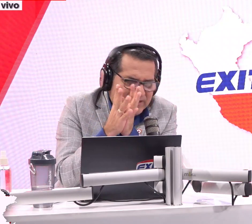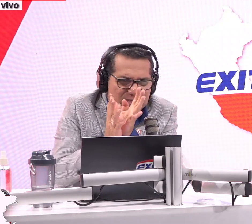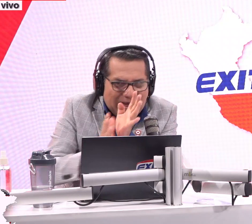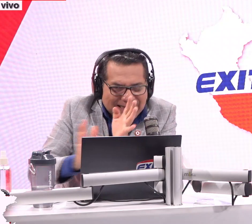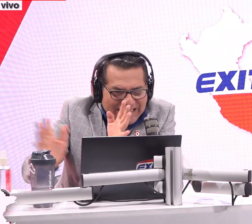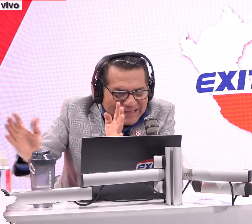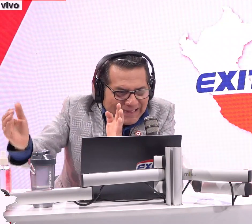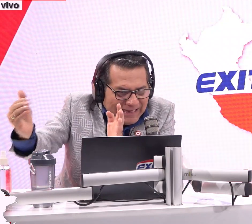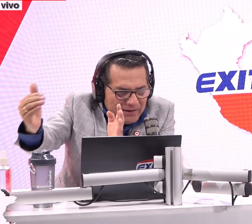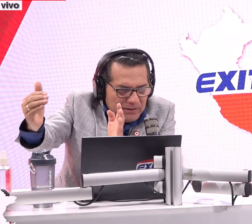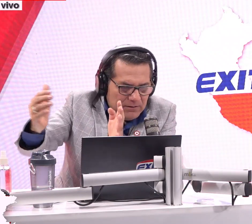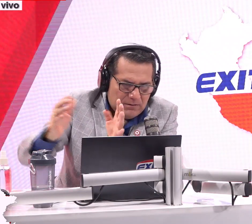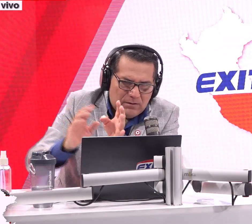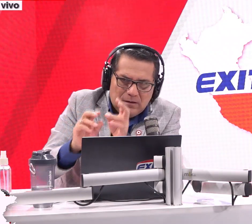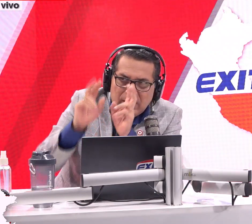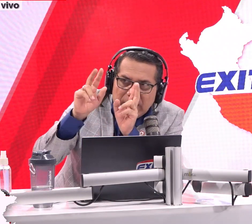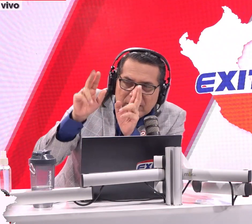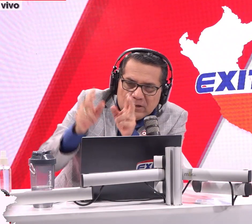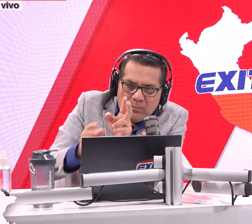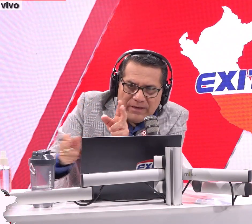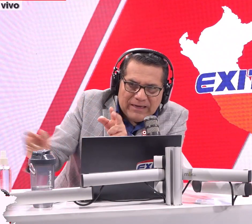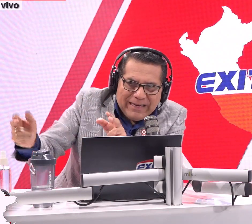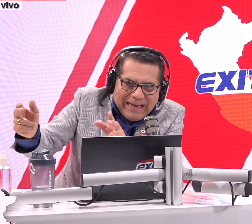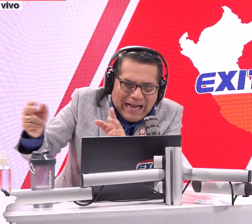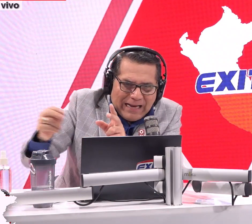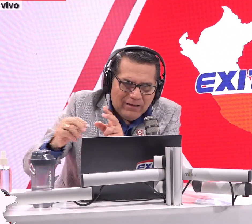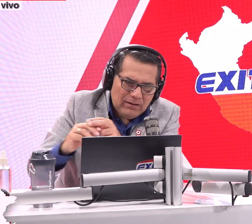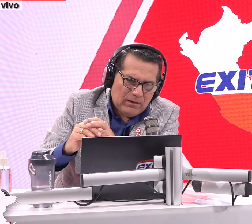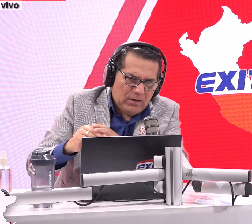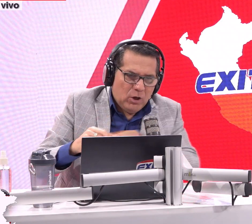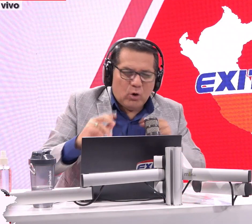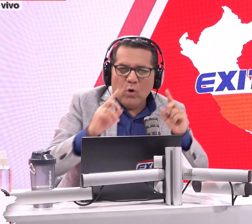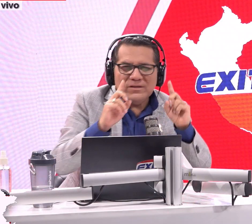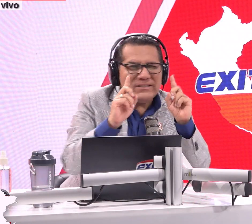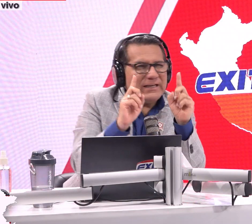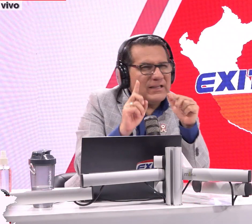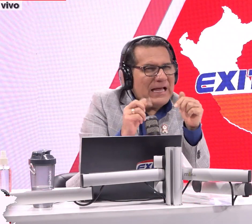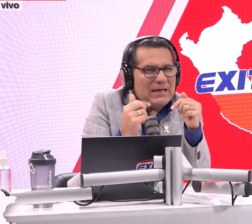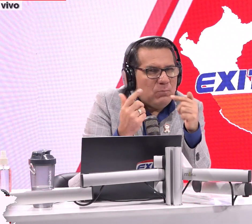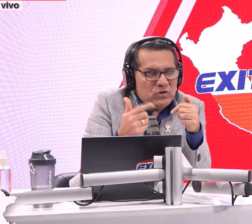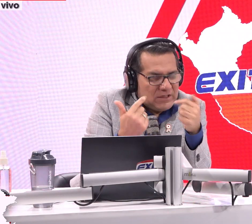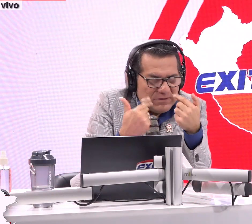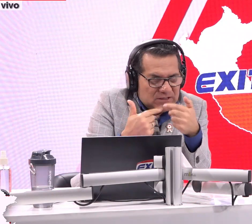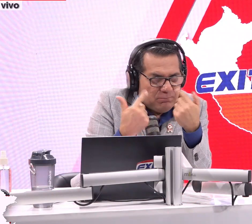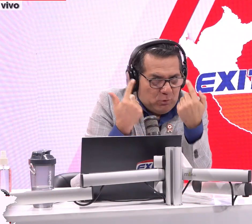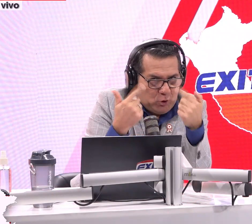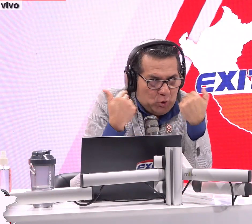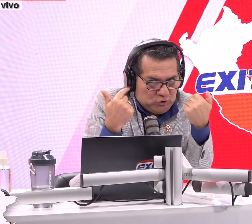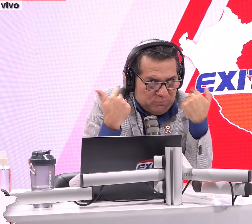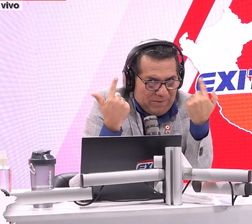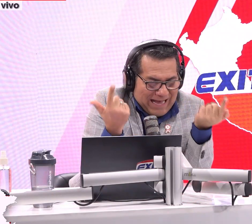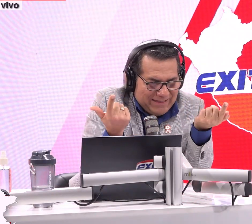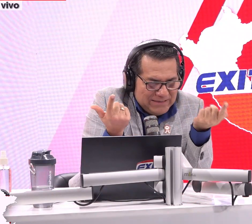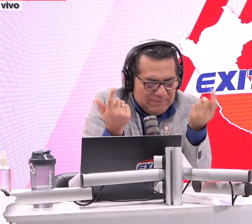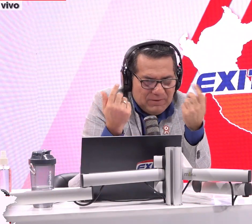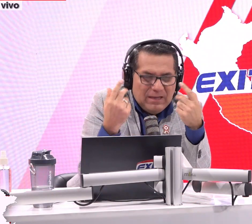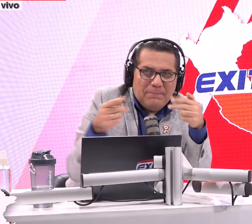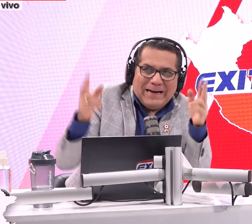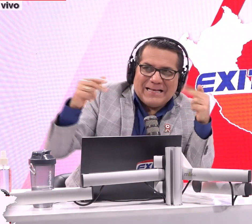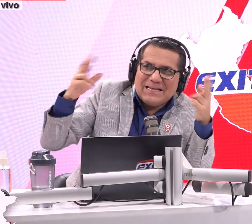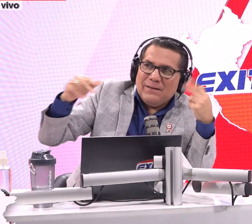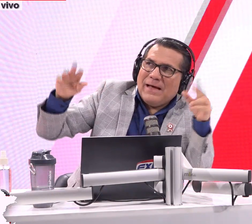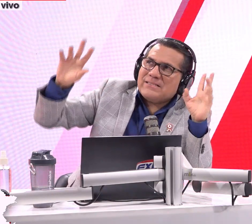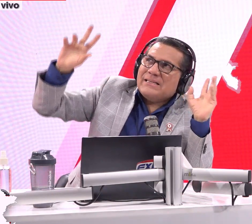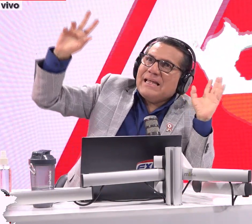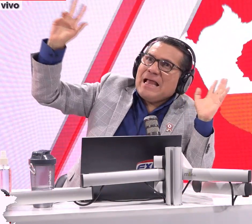Coartada, era una salida, entre comillas, legal, concertada muchas veces por los padres